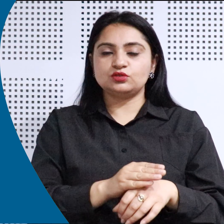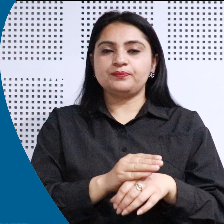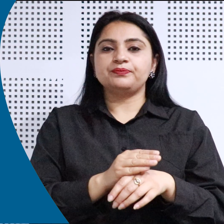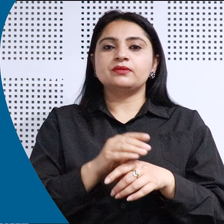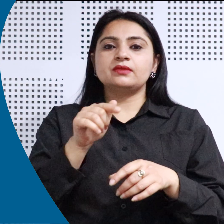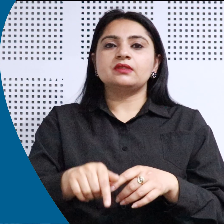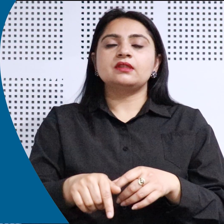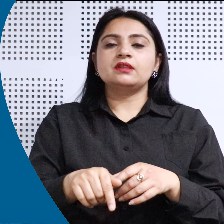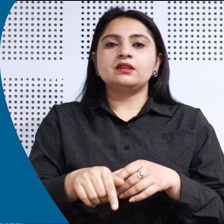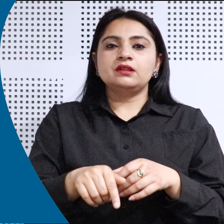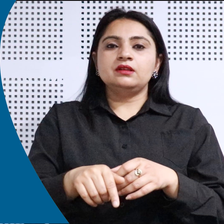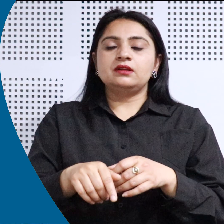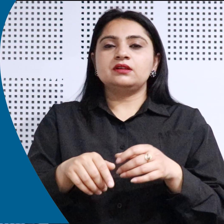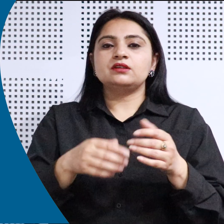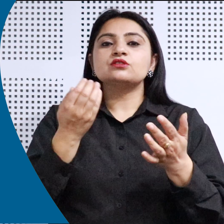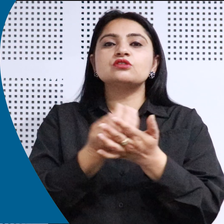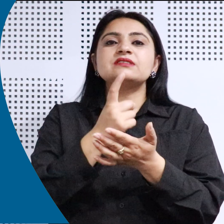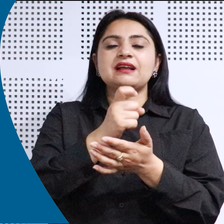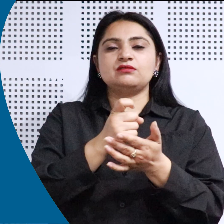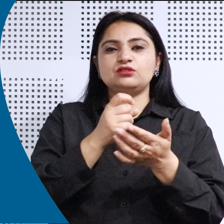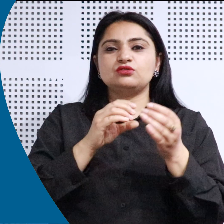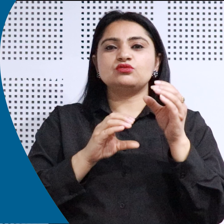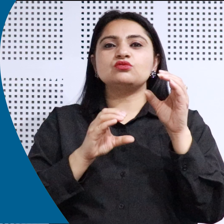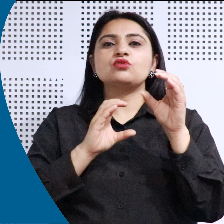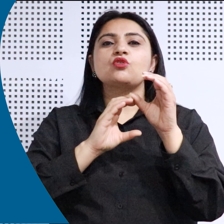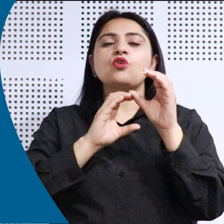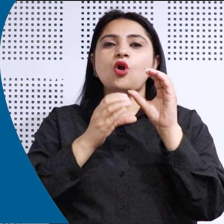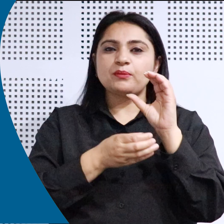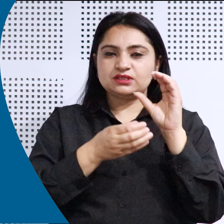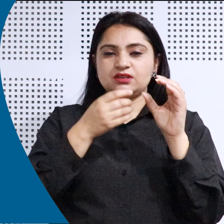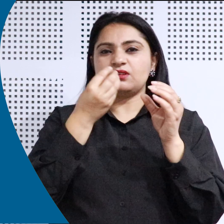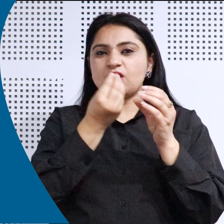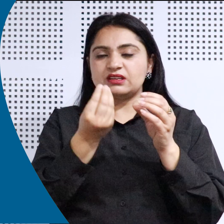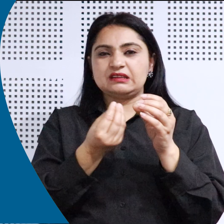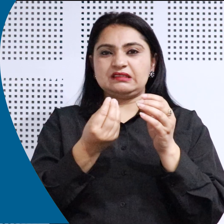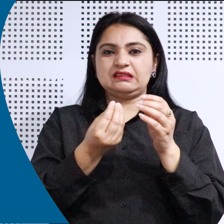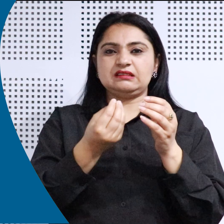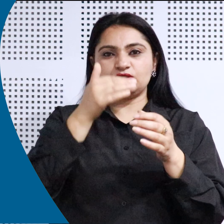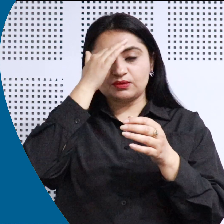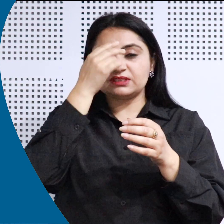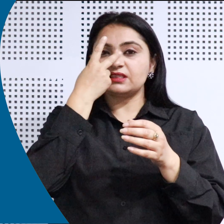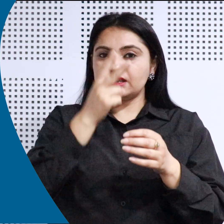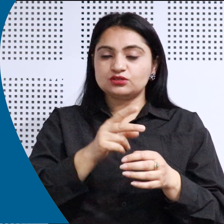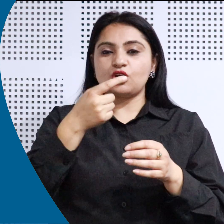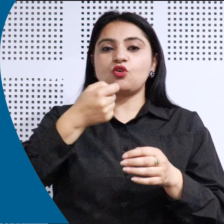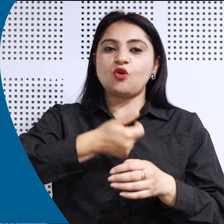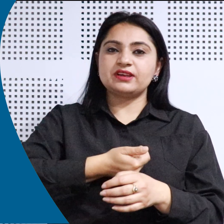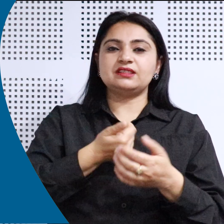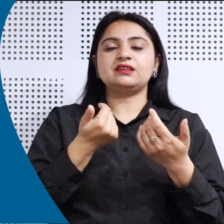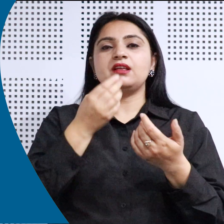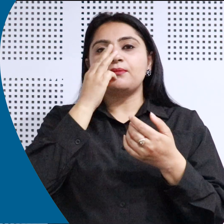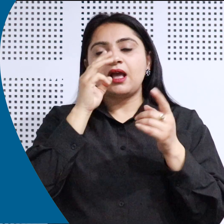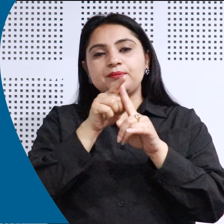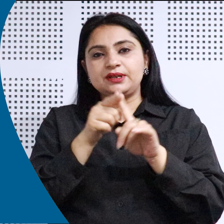संस्थागत यो कमिसनको अलिकति समस्या देखिन्छ। अब सार्वजनिक खरिदहरू हेर्नुहुन्छ भने पनि खरिदमा पनि कमिसनको कुरा देखिन्छ। यो यहाँको मात्र